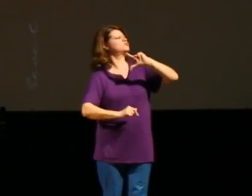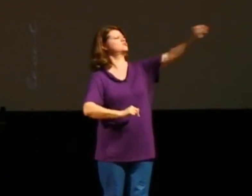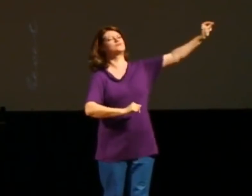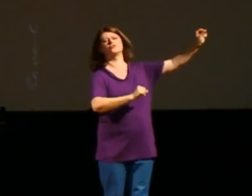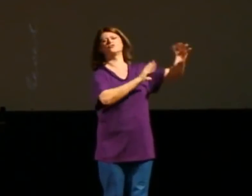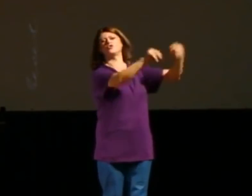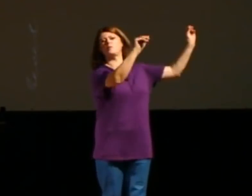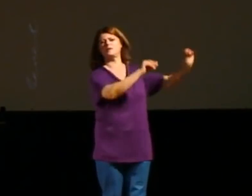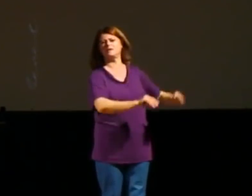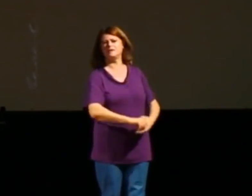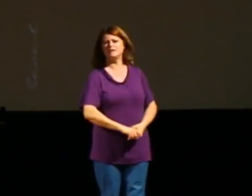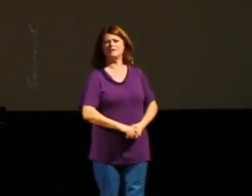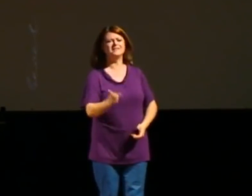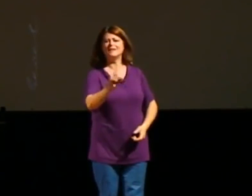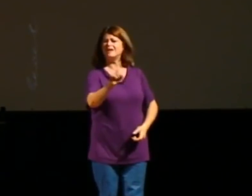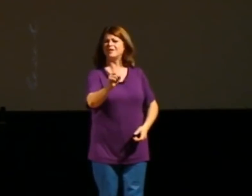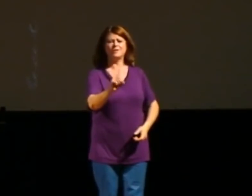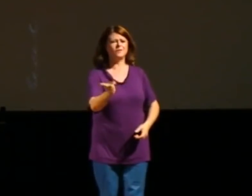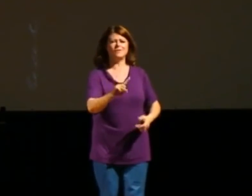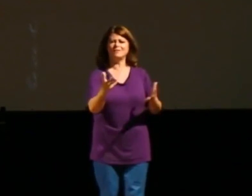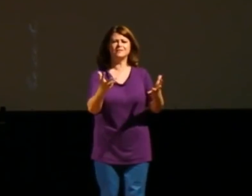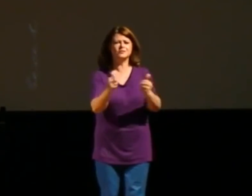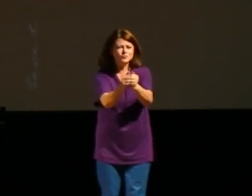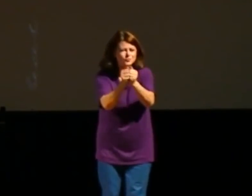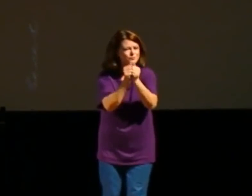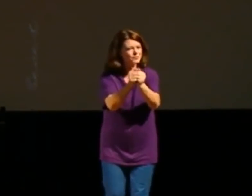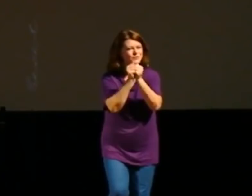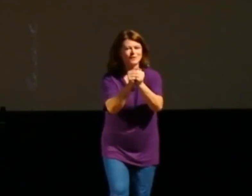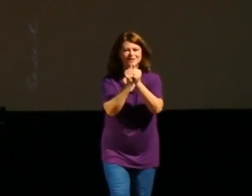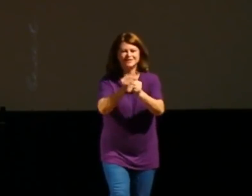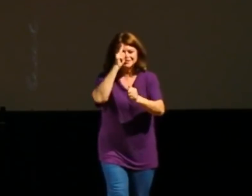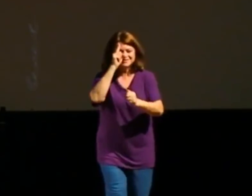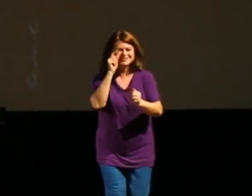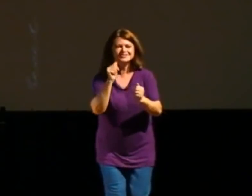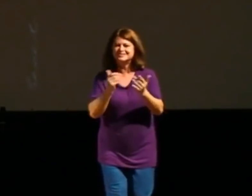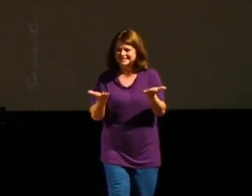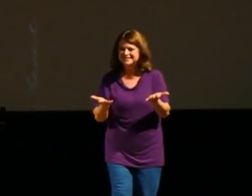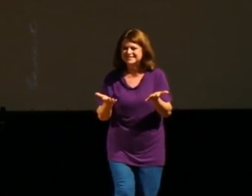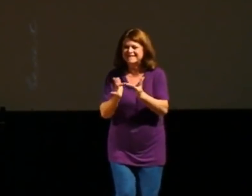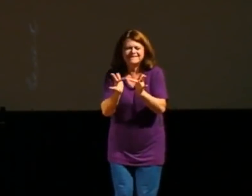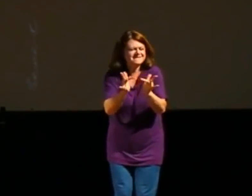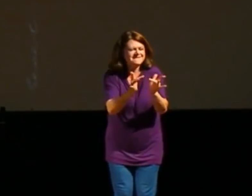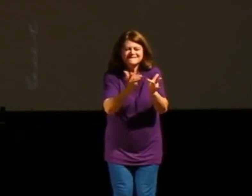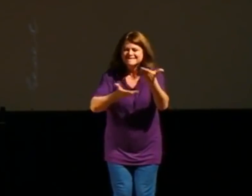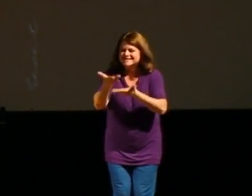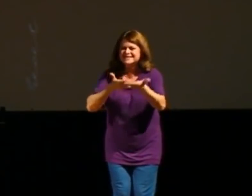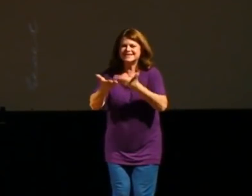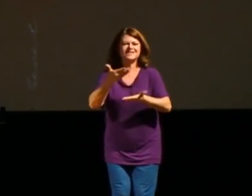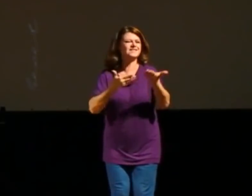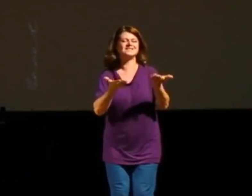E essa não é a expectativa de Jesus. A expectativa de Jesus é que a comunidade da fé que começa